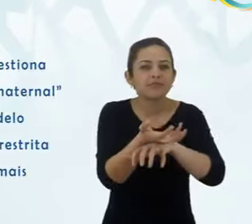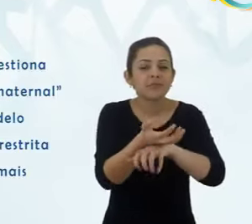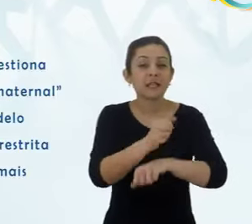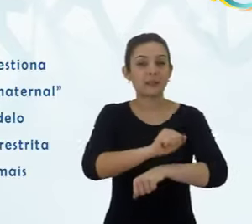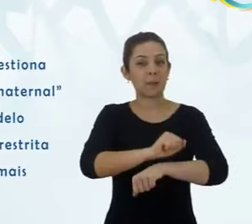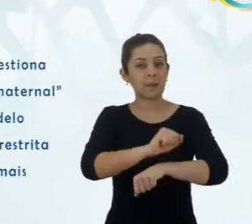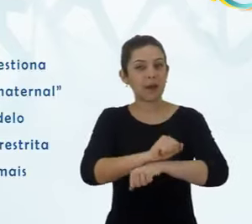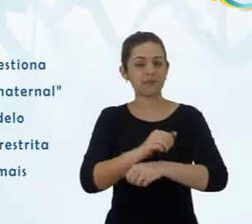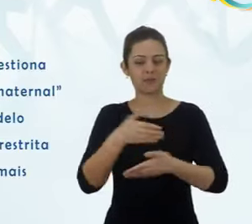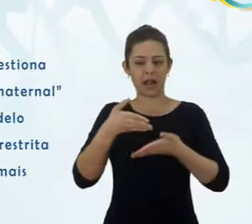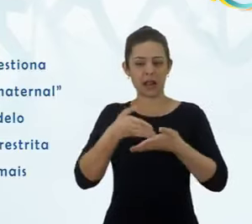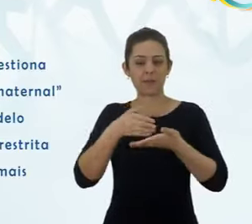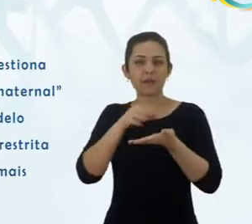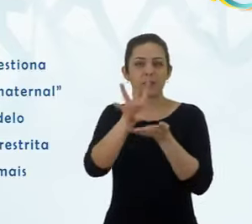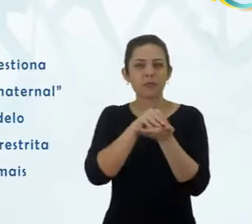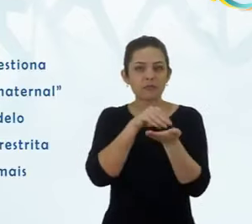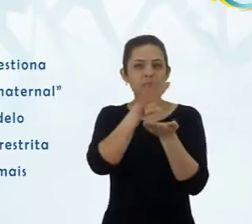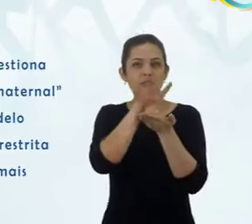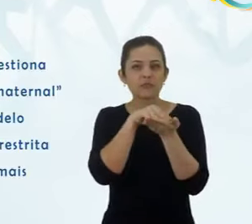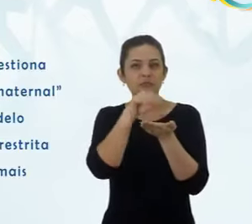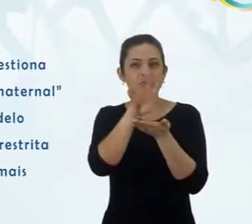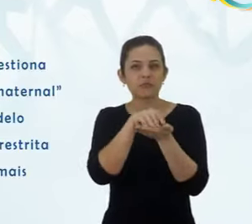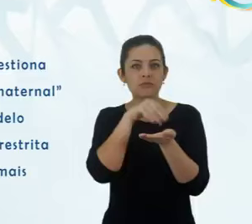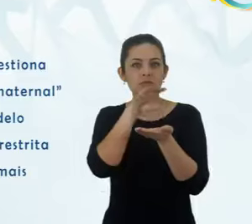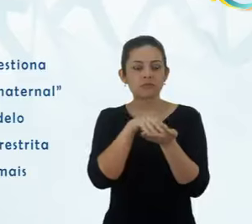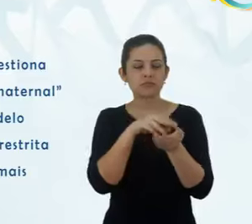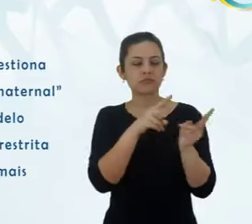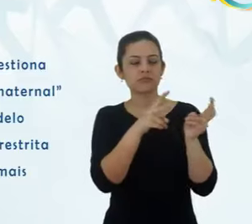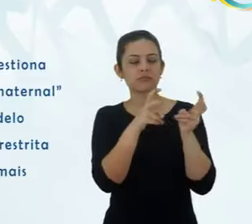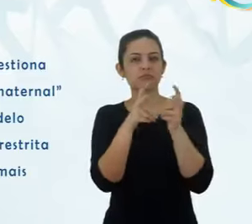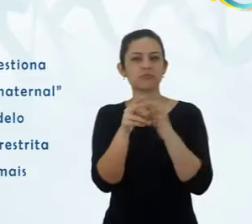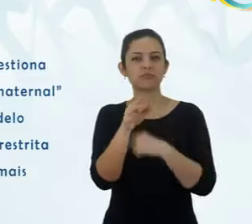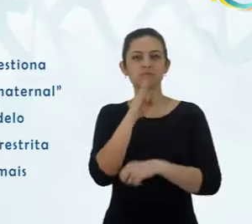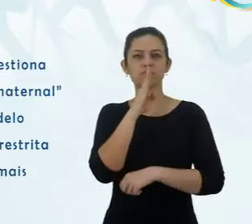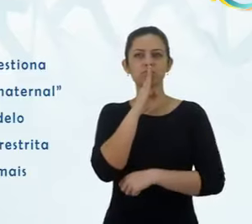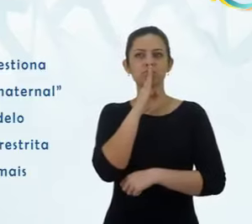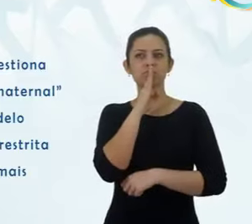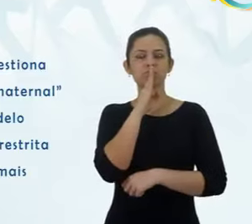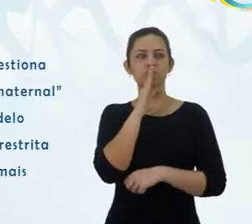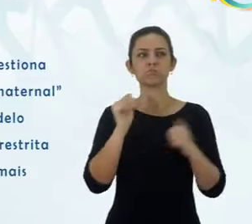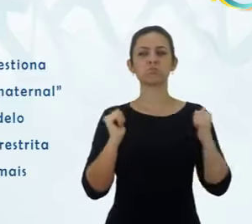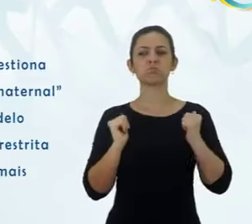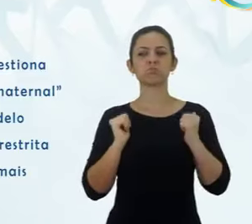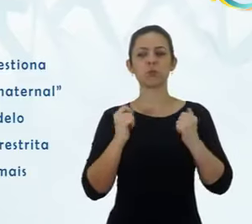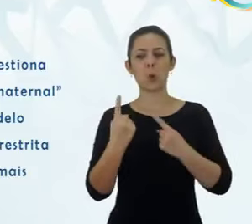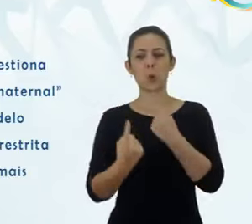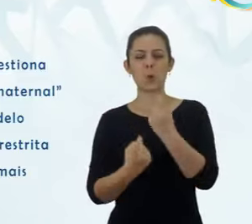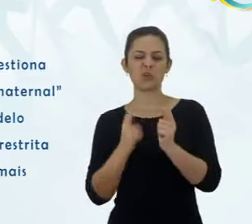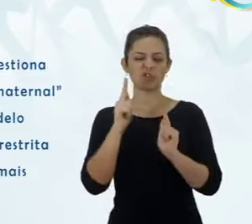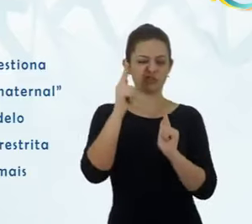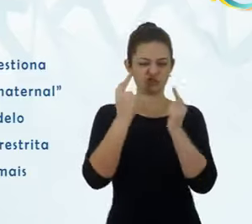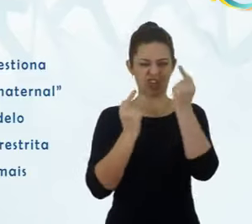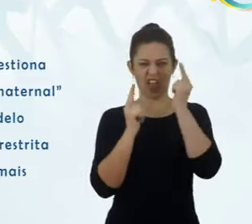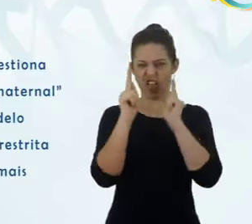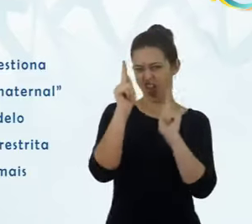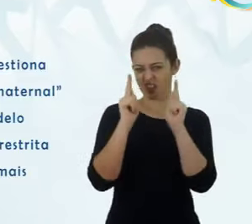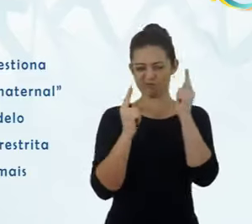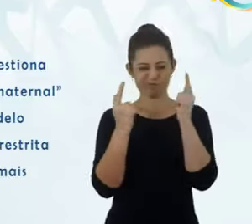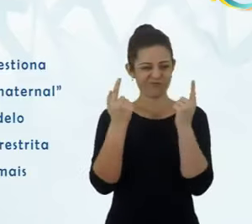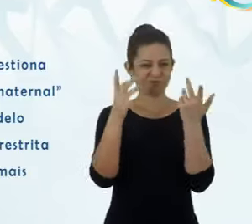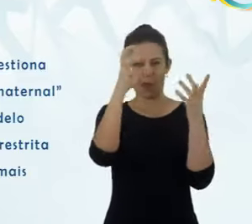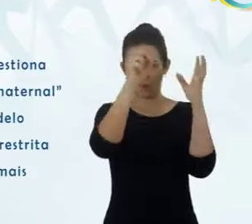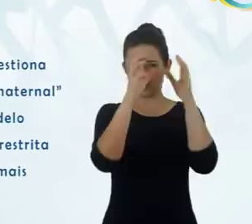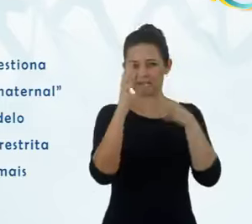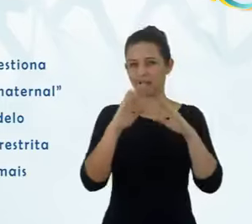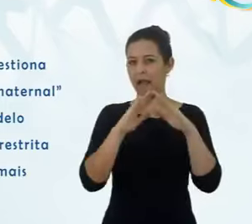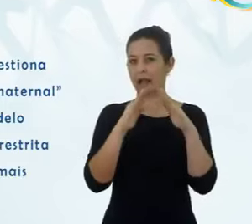matéria, se limita a só copiar, observa mais do que questiona. Alguns usam uma língua materna, que a gente fala